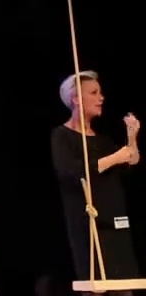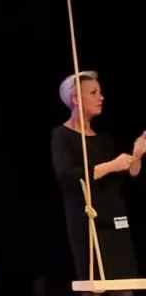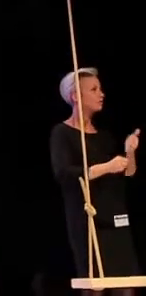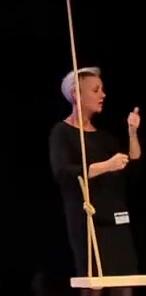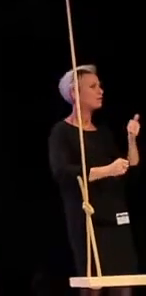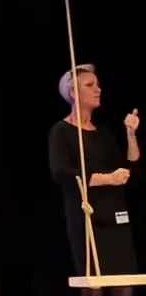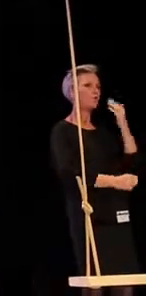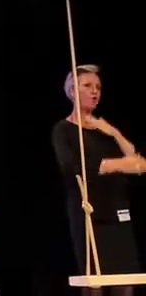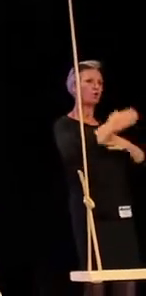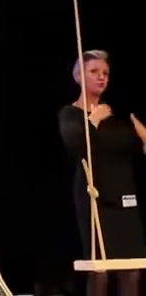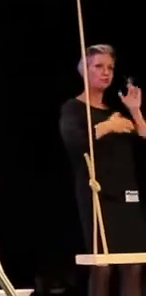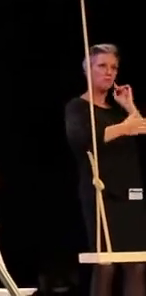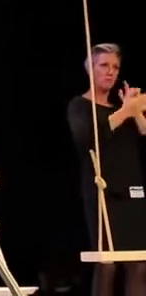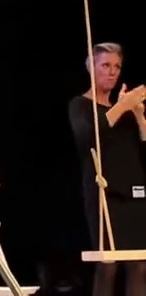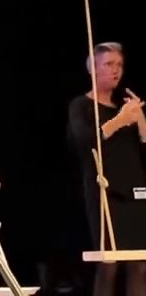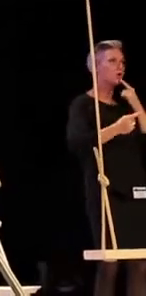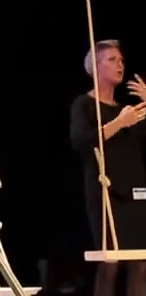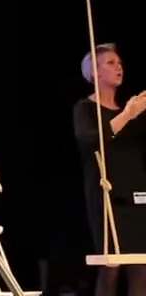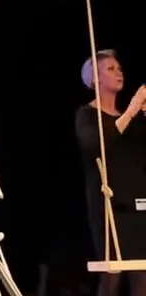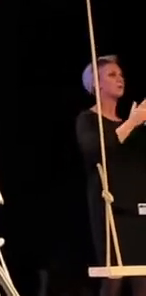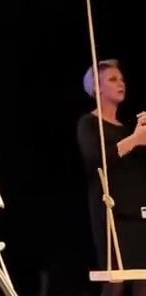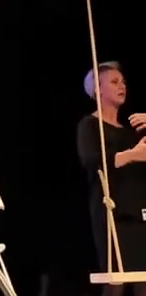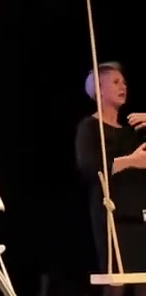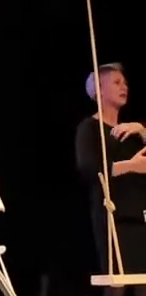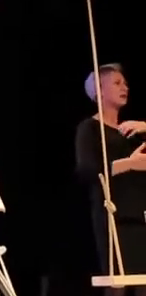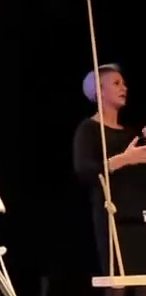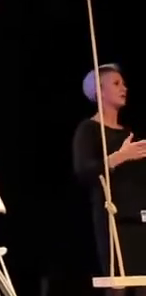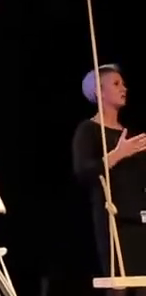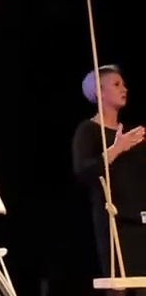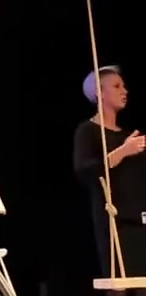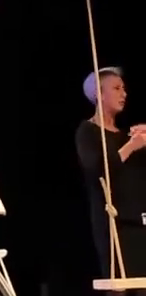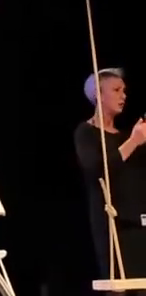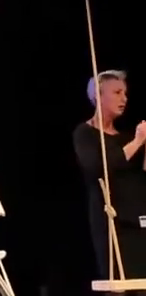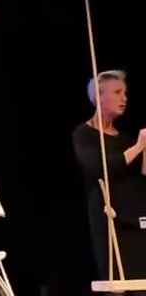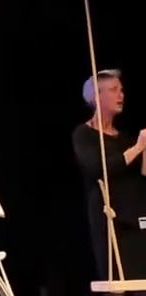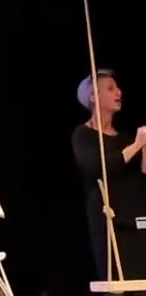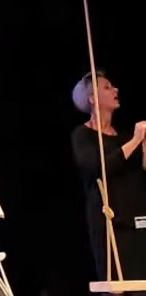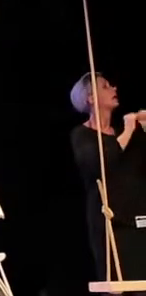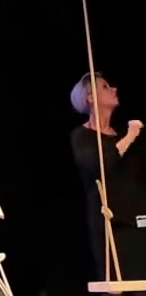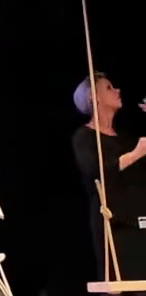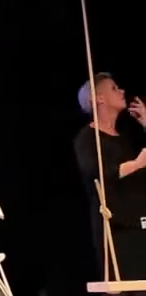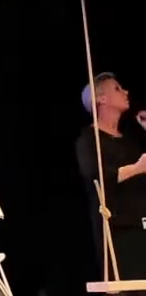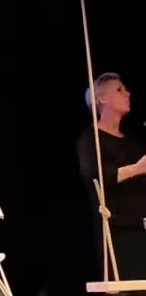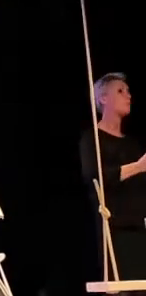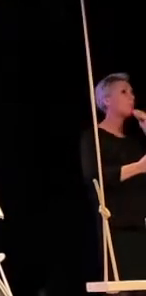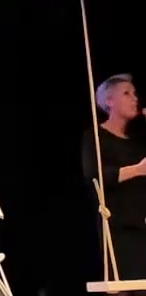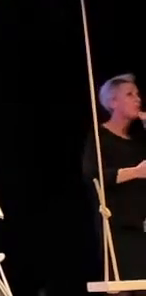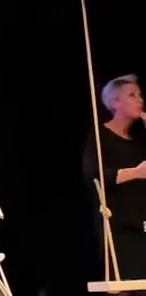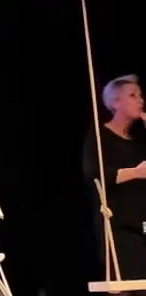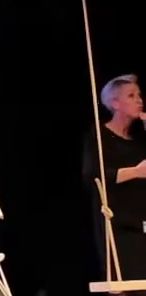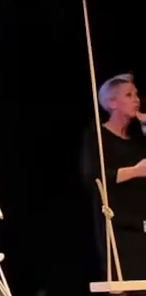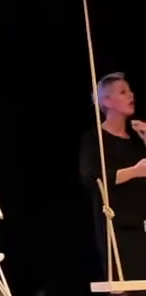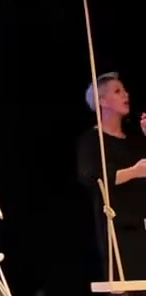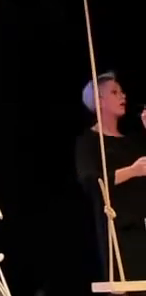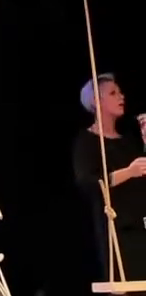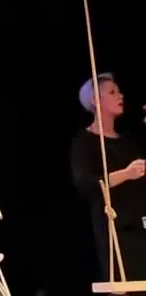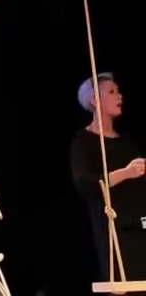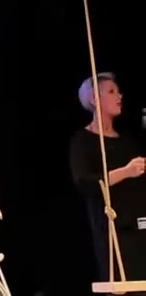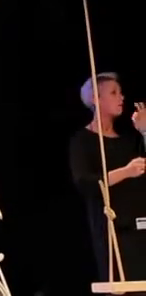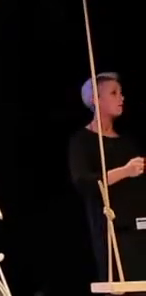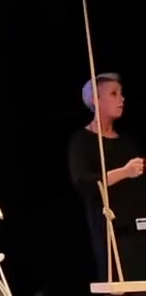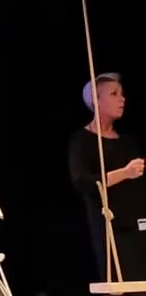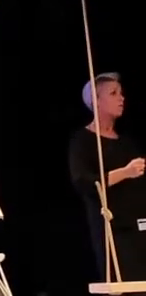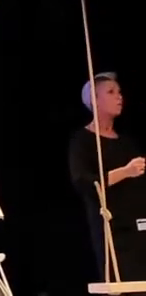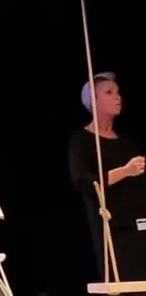sina önskningar till riksdagspolitiker. Vi kommer prata om matens roll, raw food, dumpstream, ny